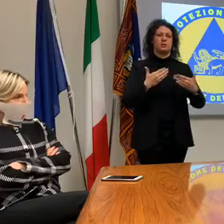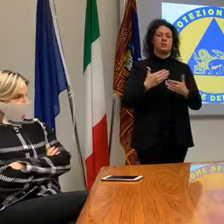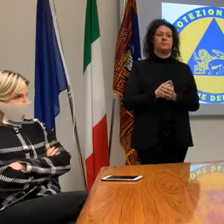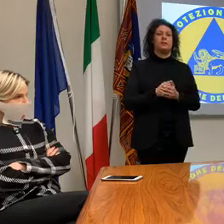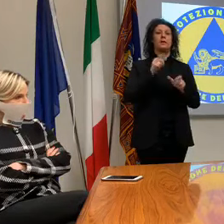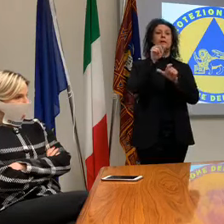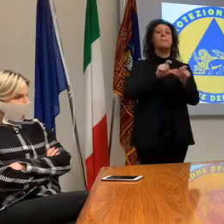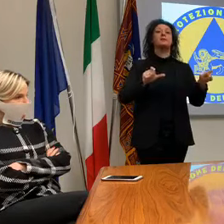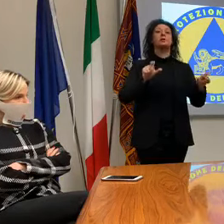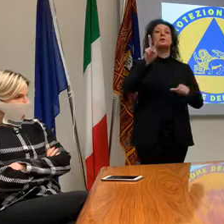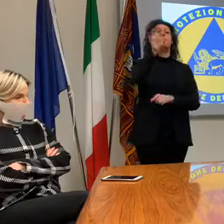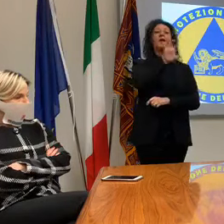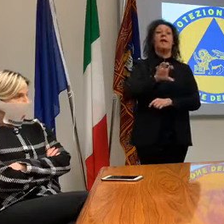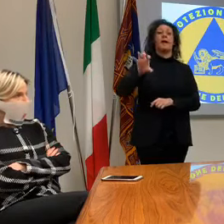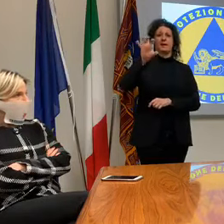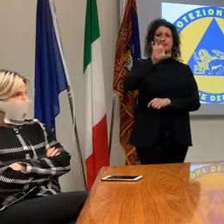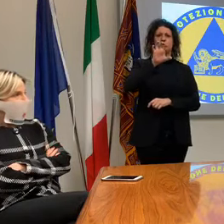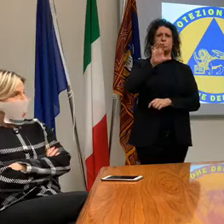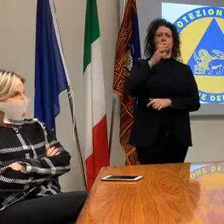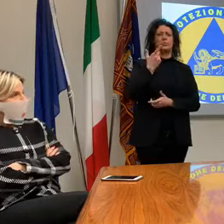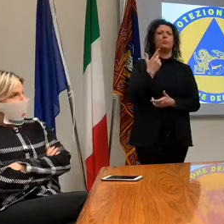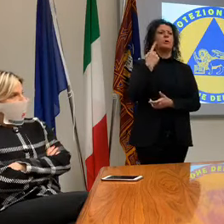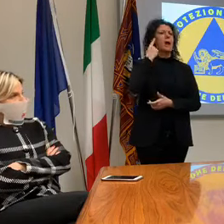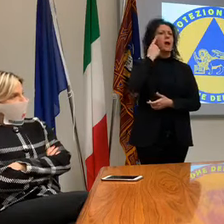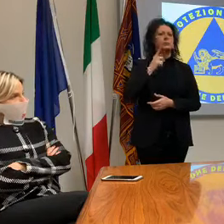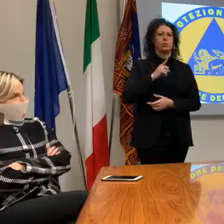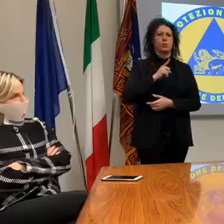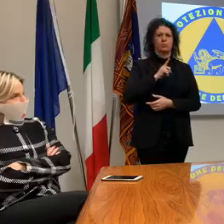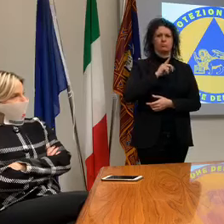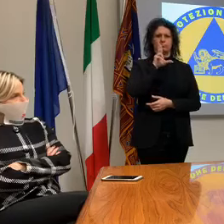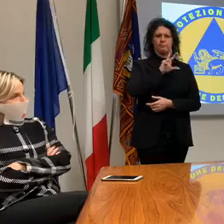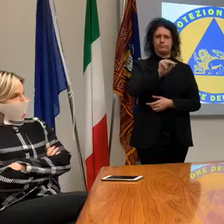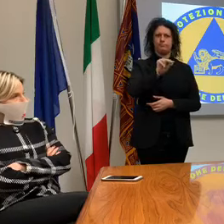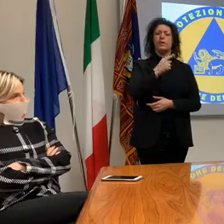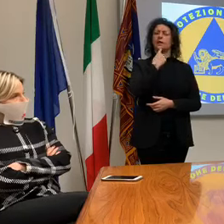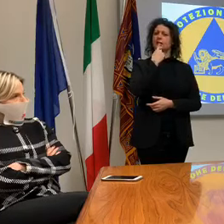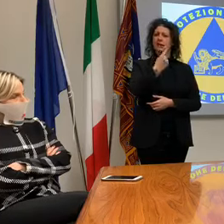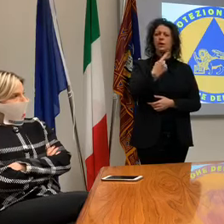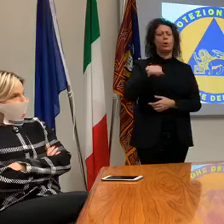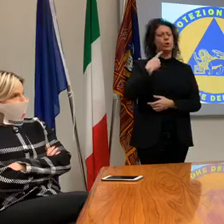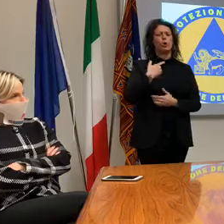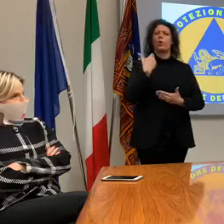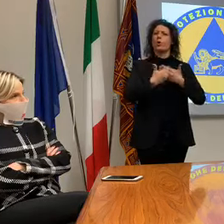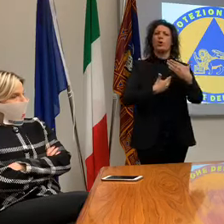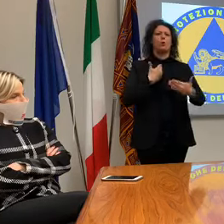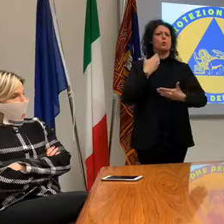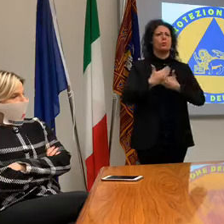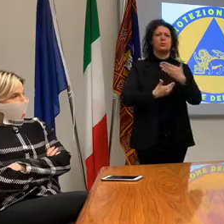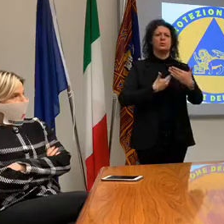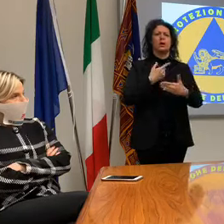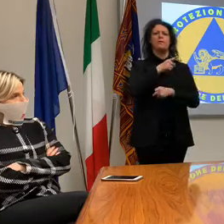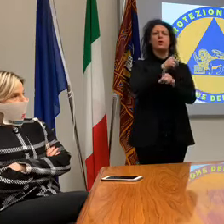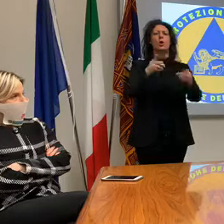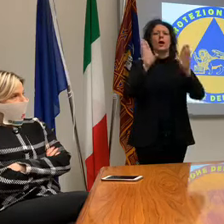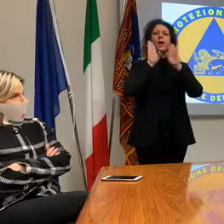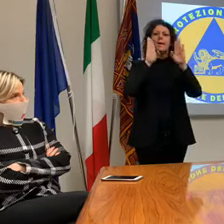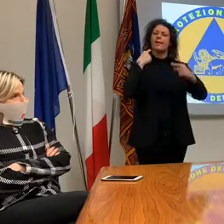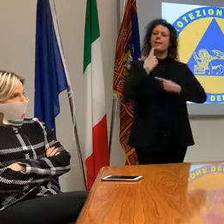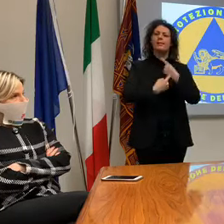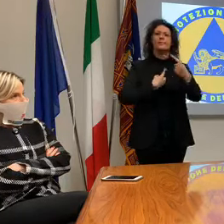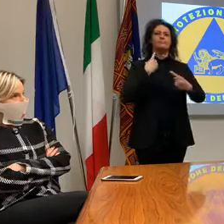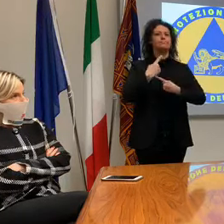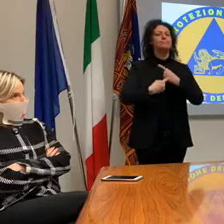sentiamo Zaia cosa da dirci oggi. Vi dico che siamo sul pezzo, vi dico che di non abbassare la guardia, di avere fiducia,